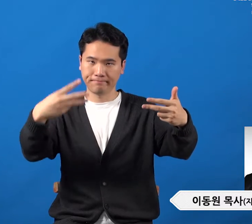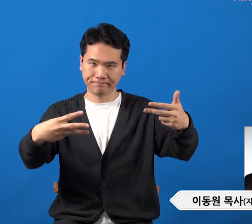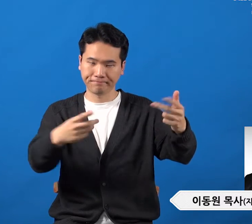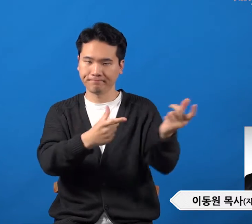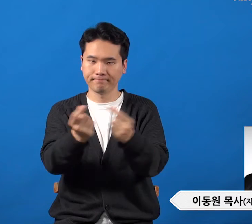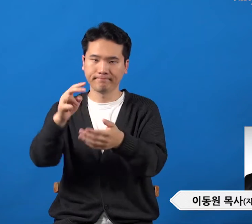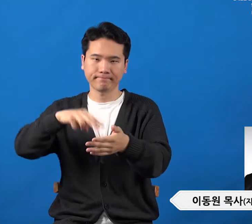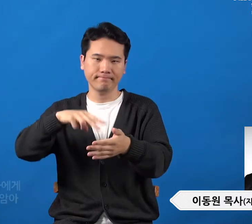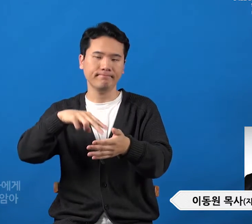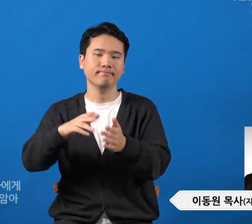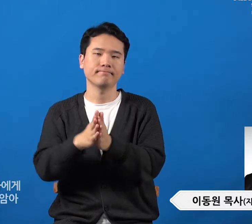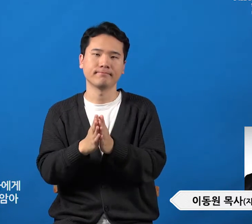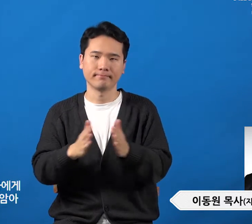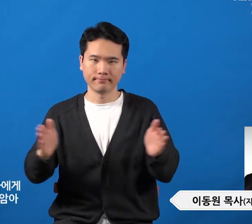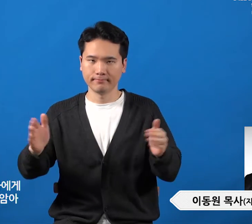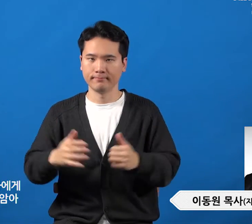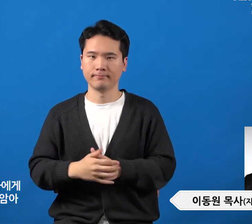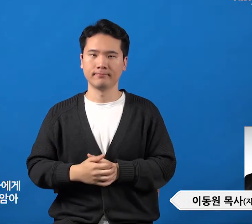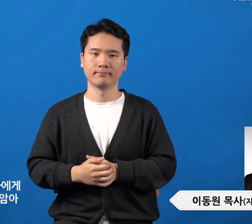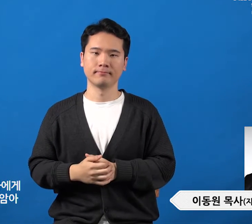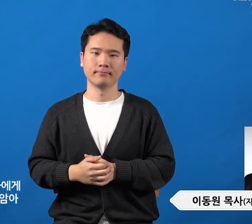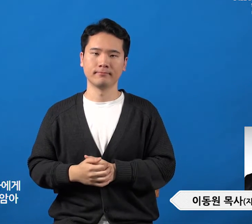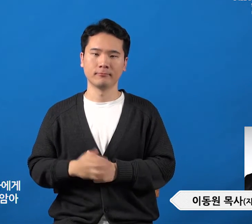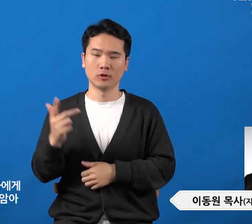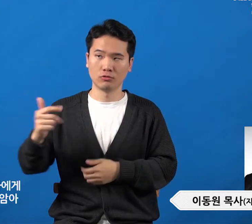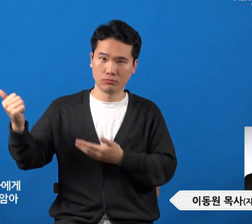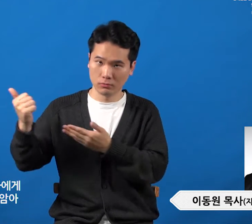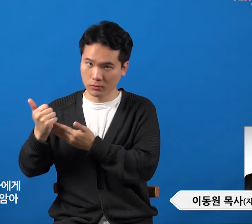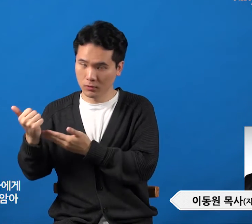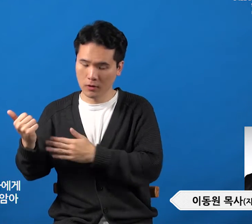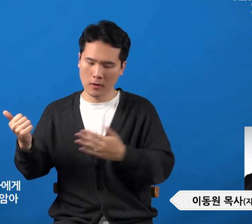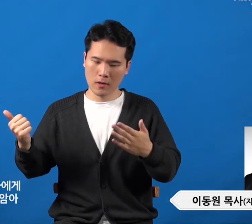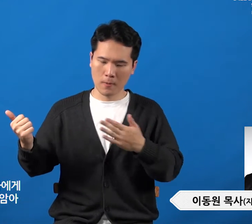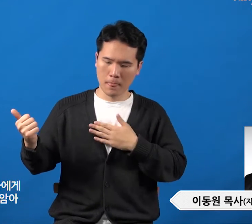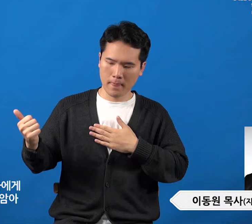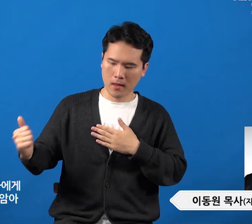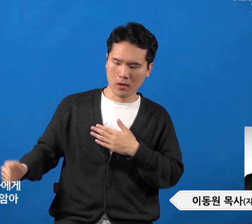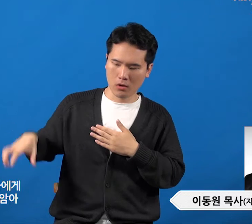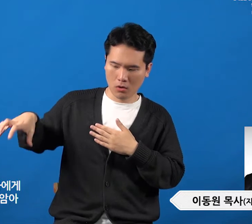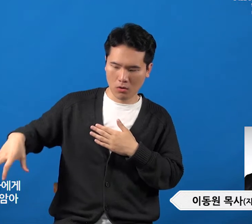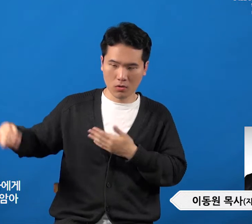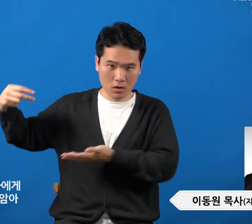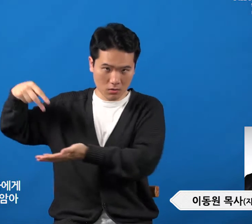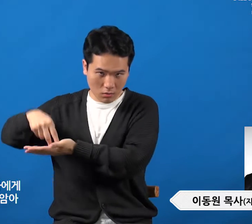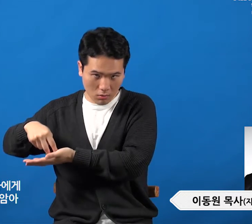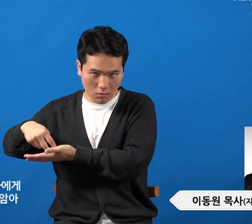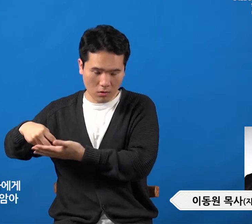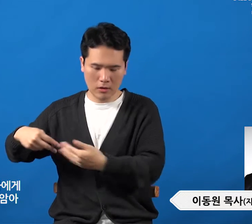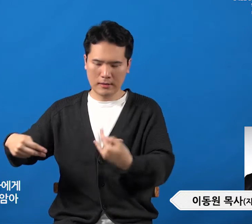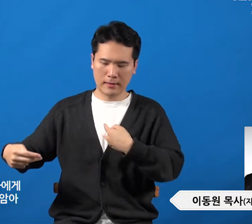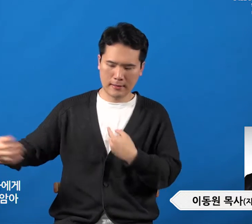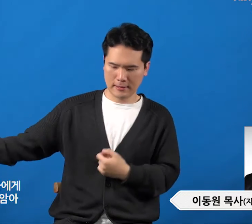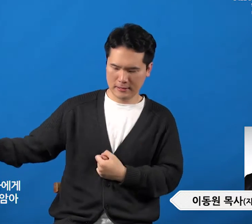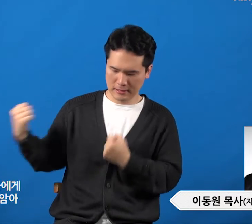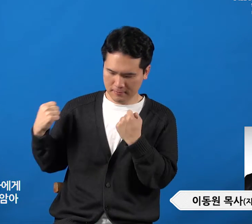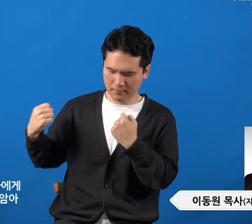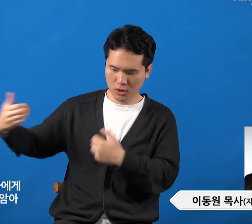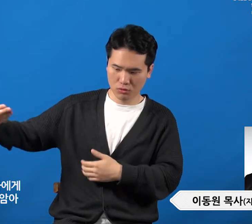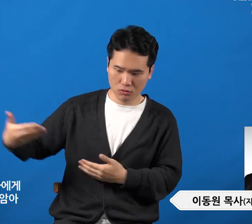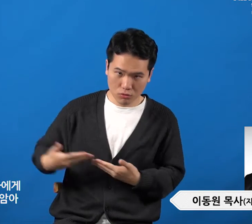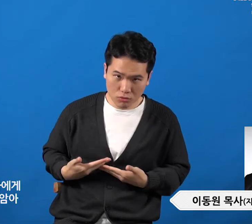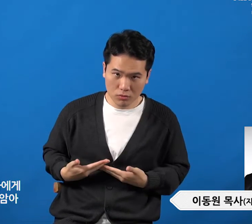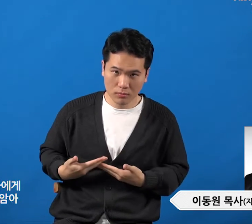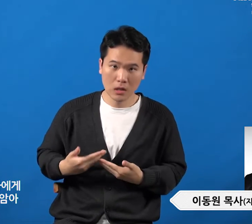17절. 같이 읽겠습니다. 본문 17절 시작. 주께서 내 곁에 서서 나에게 힘을